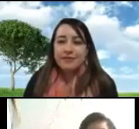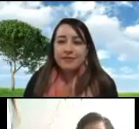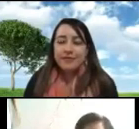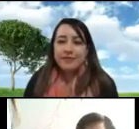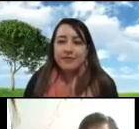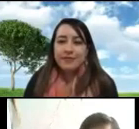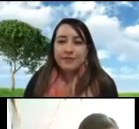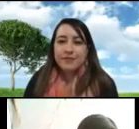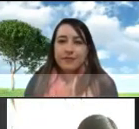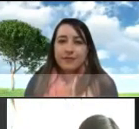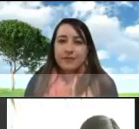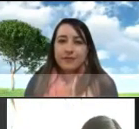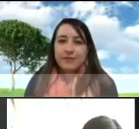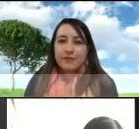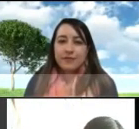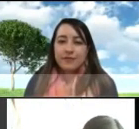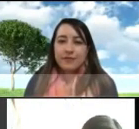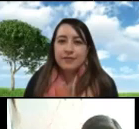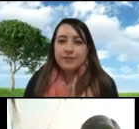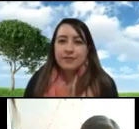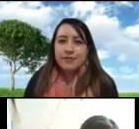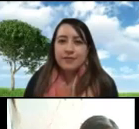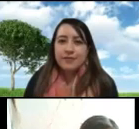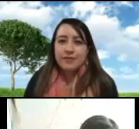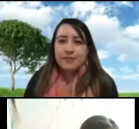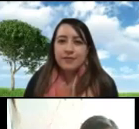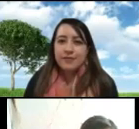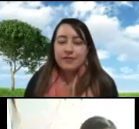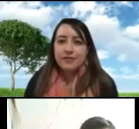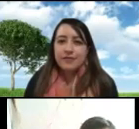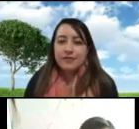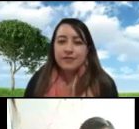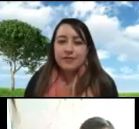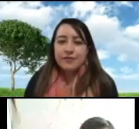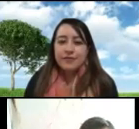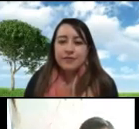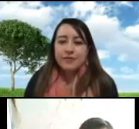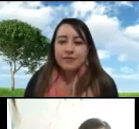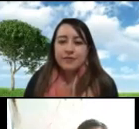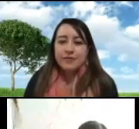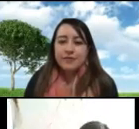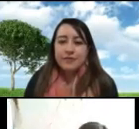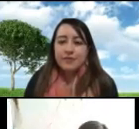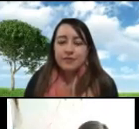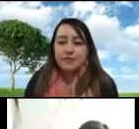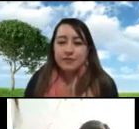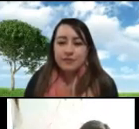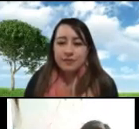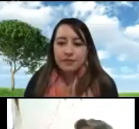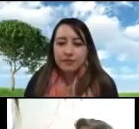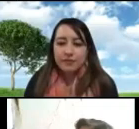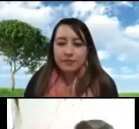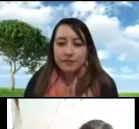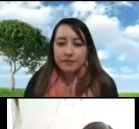recordarles, todos son ganadores con los puntos que hayan hecho, quédense. Y ojalá que les haya gustado el tema. A mí me parece un tema